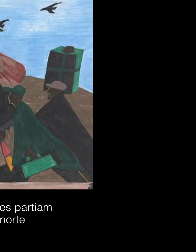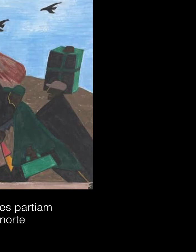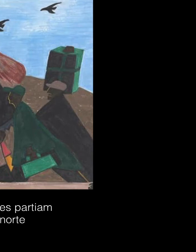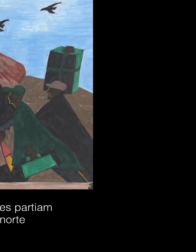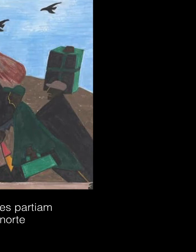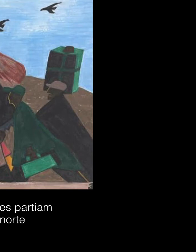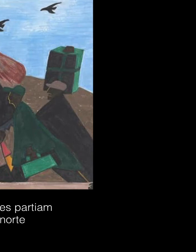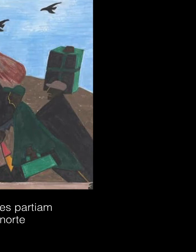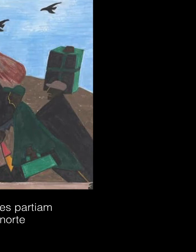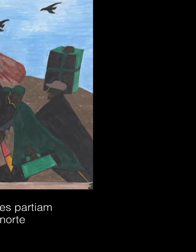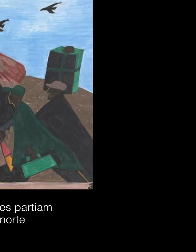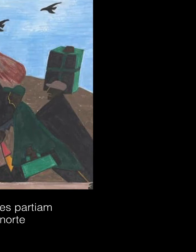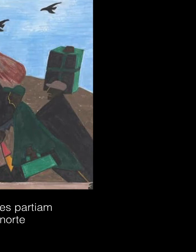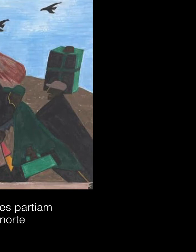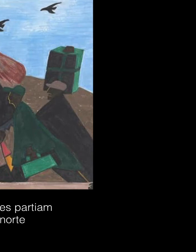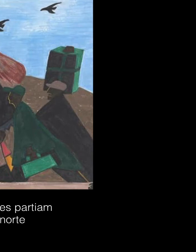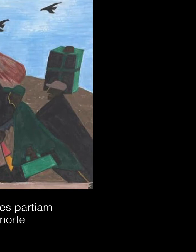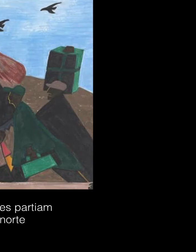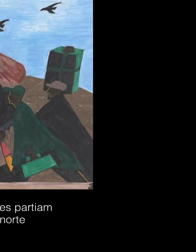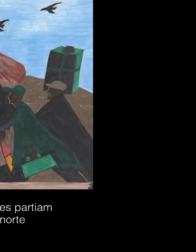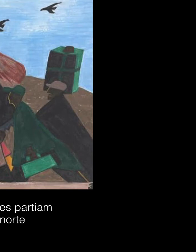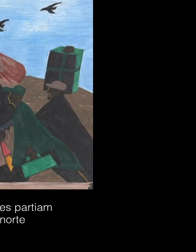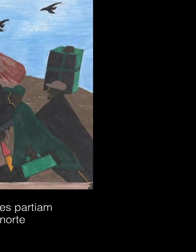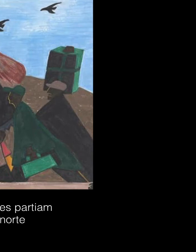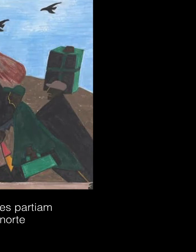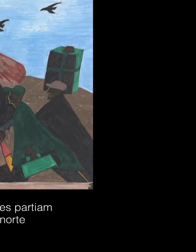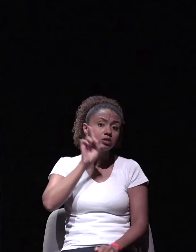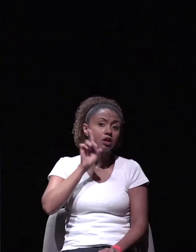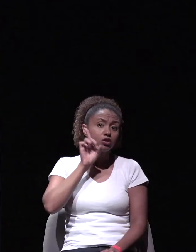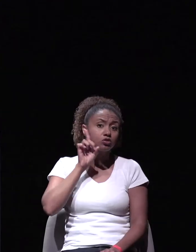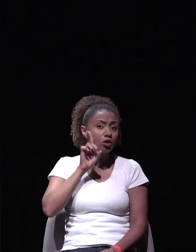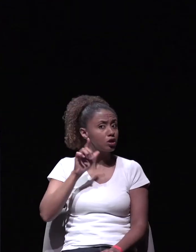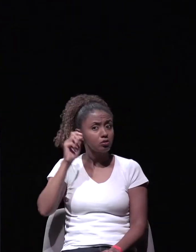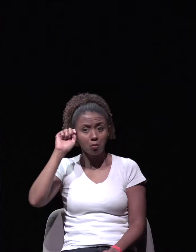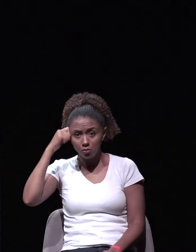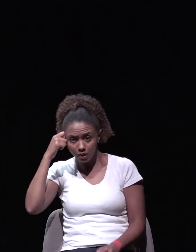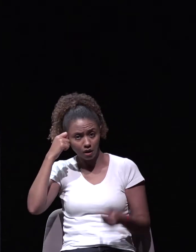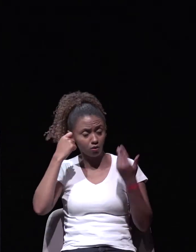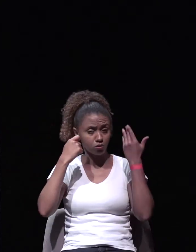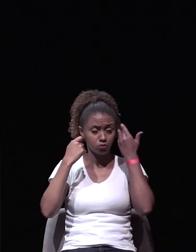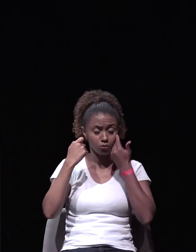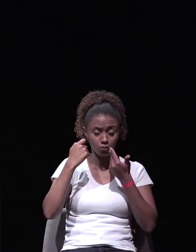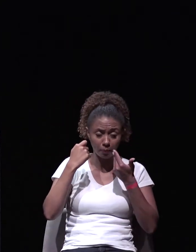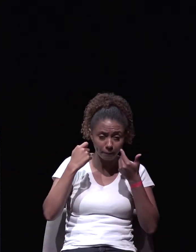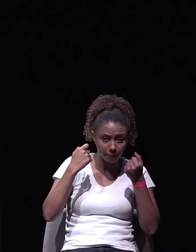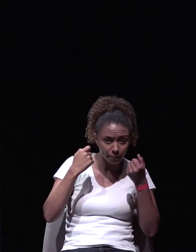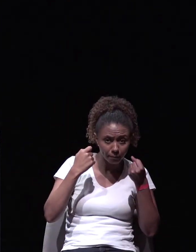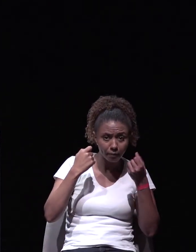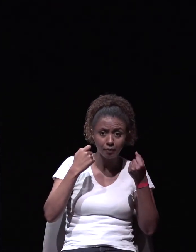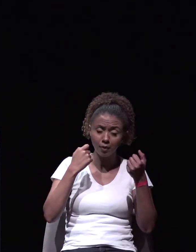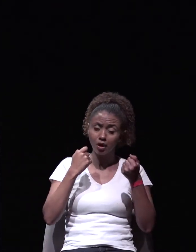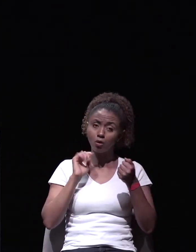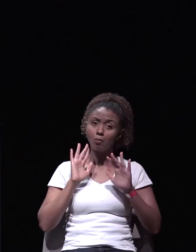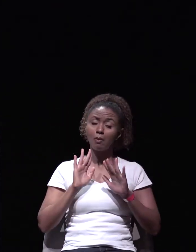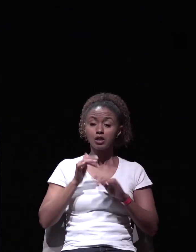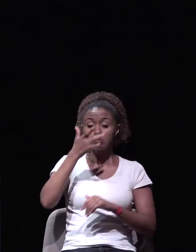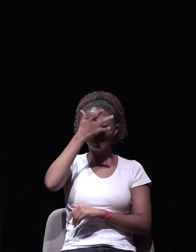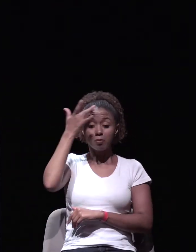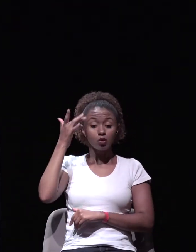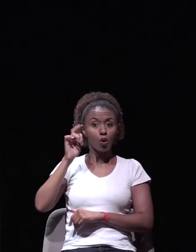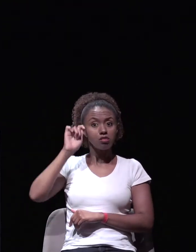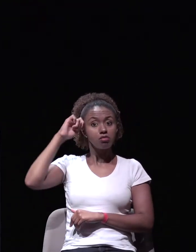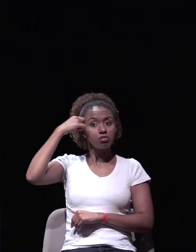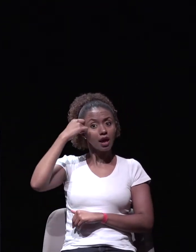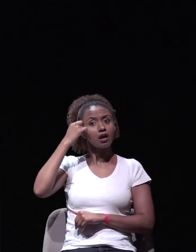né? De uma outra versão da história americana em que se encaixa uma perspectiva negra que relata fatos de